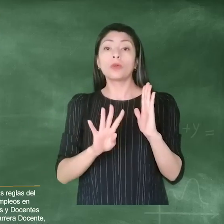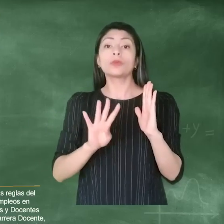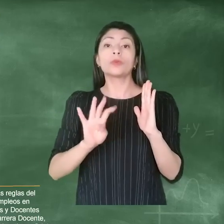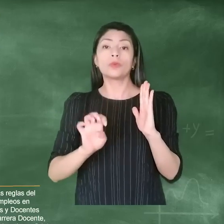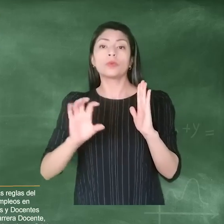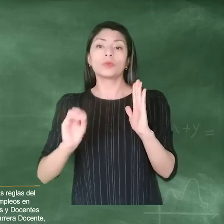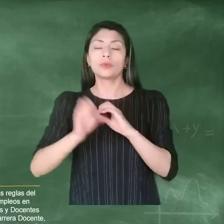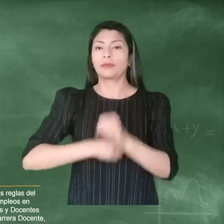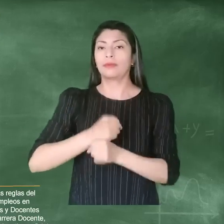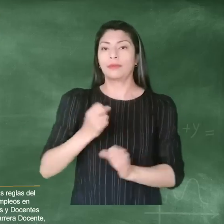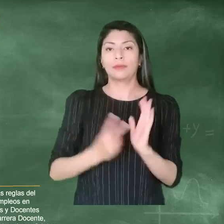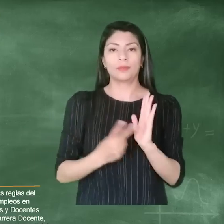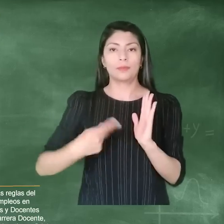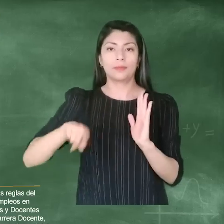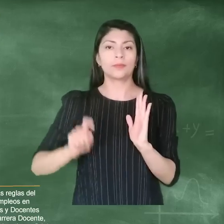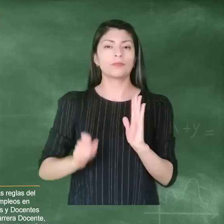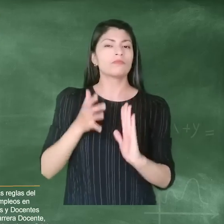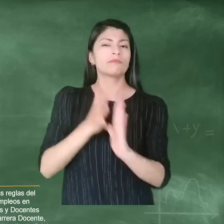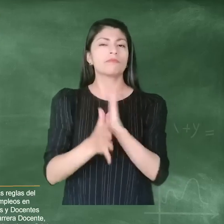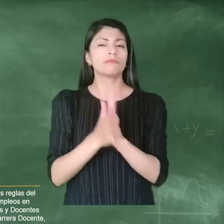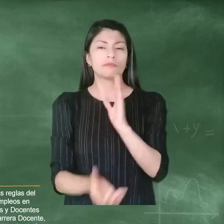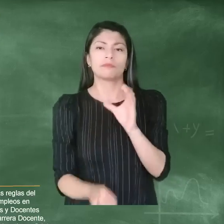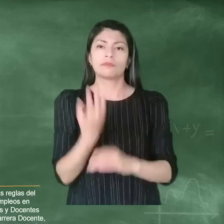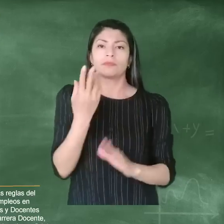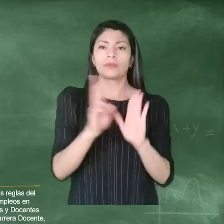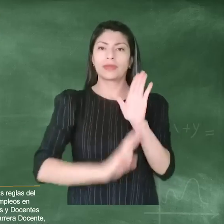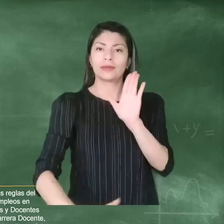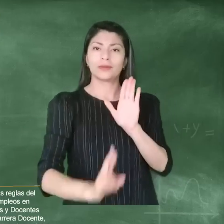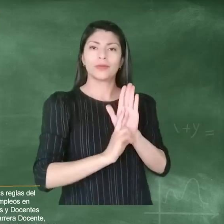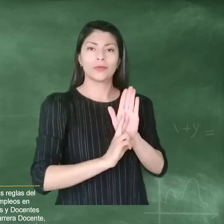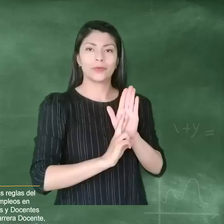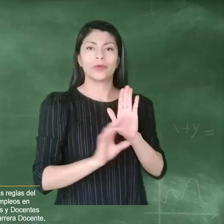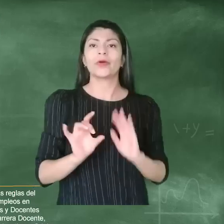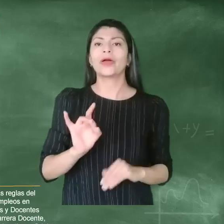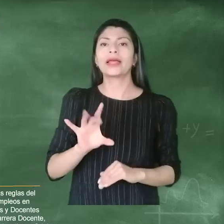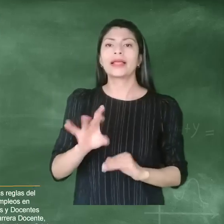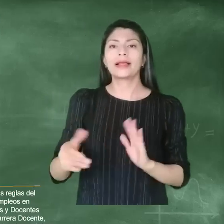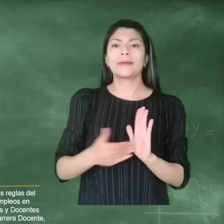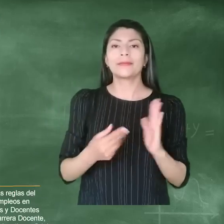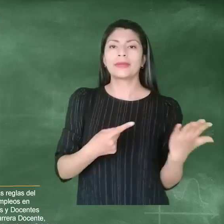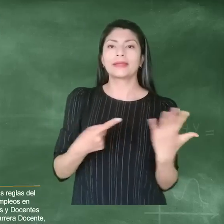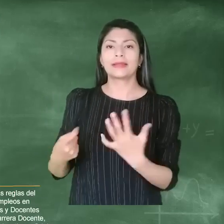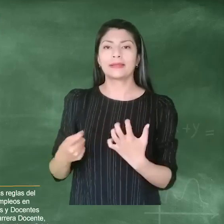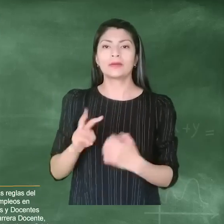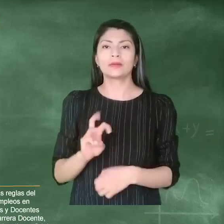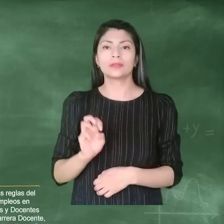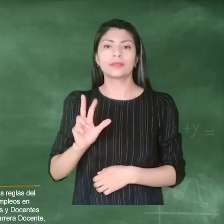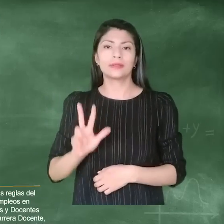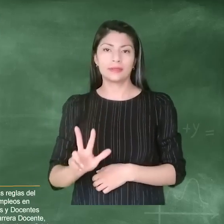Decreto 490 de 2016, expidió la resolución número